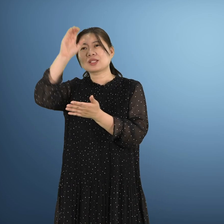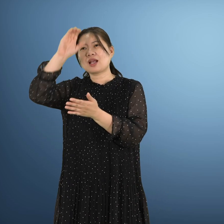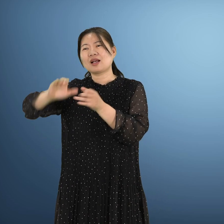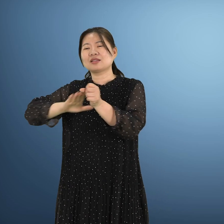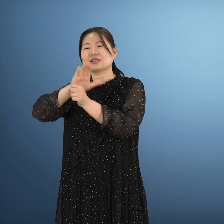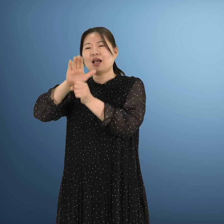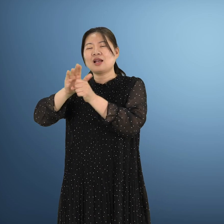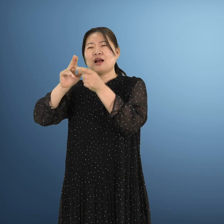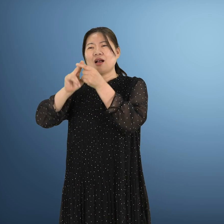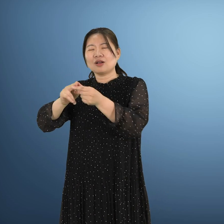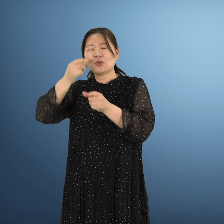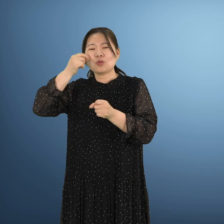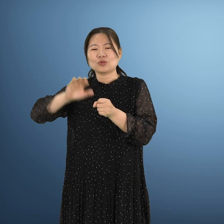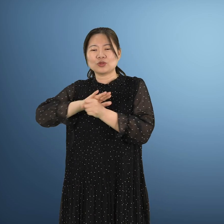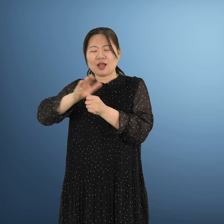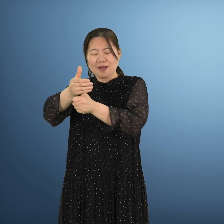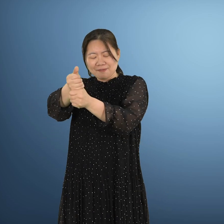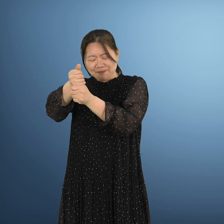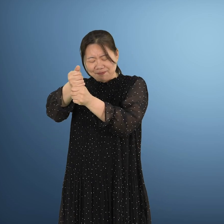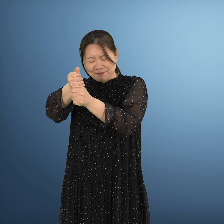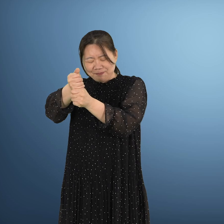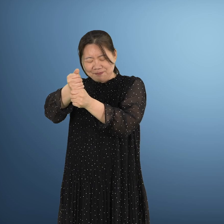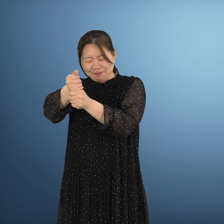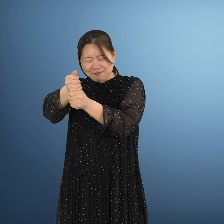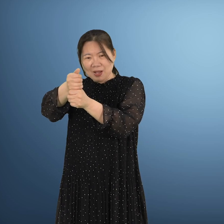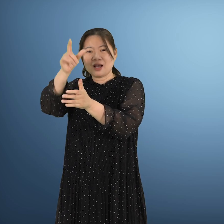사랑과 긍휼을 붙잡는 순간,